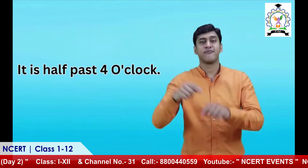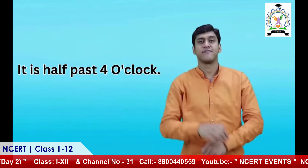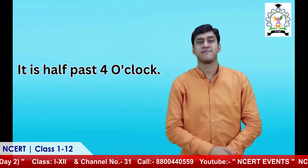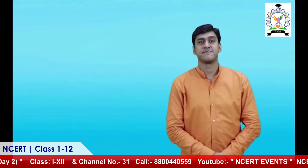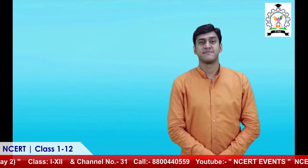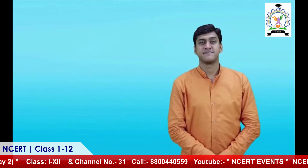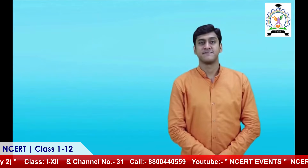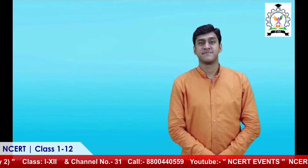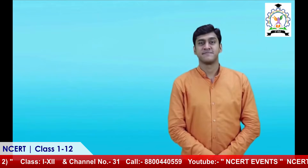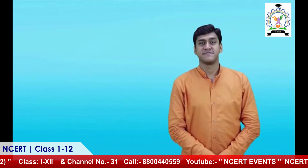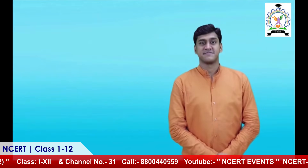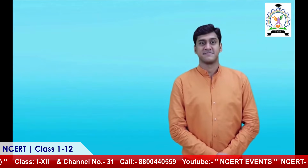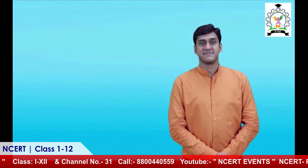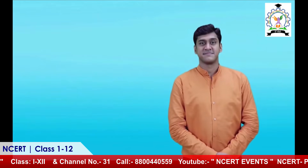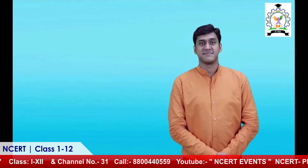4:30 बजे हैं।